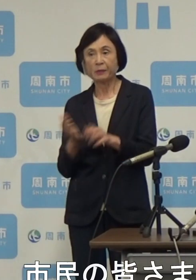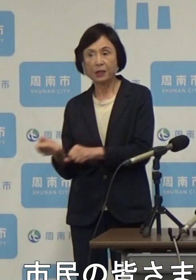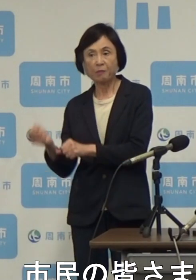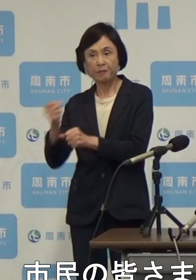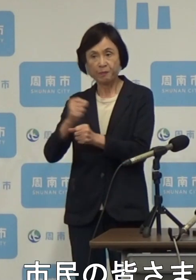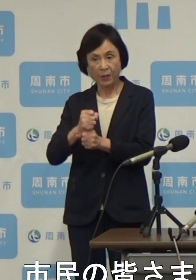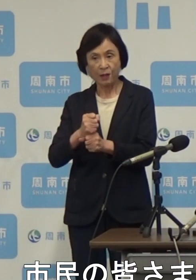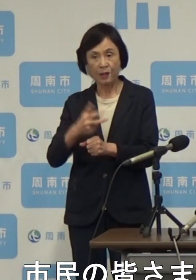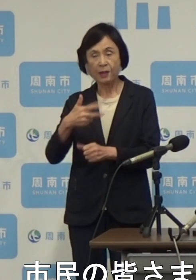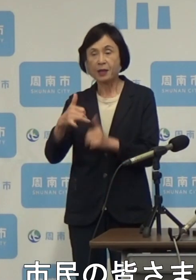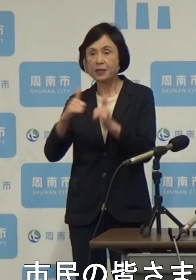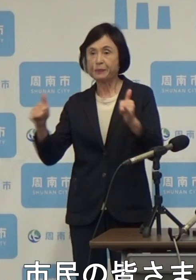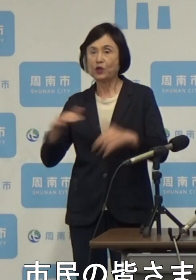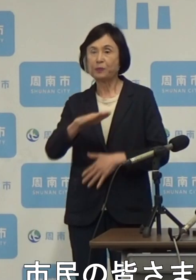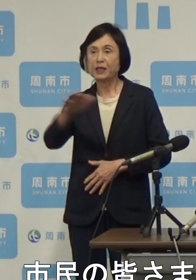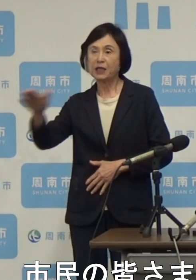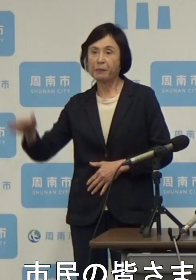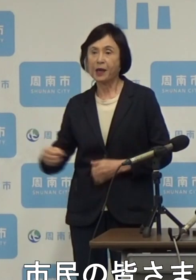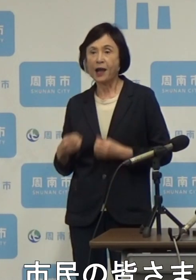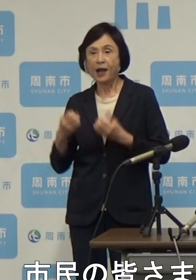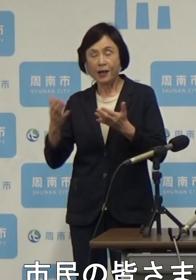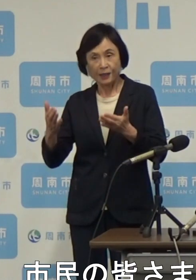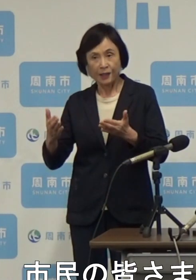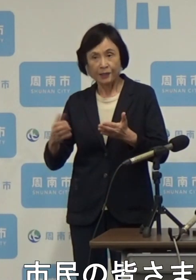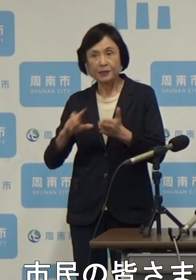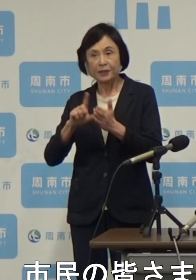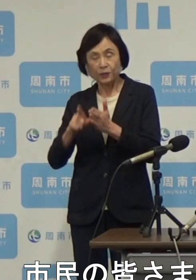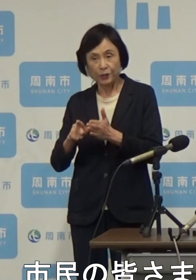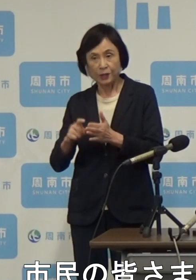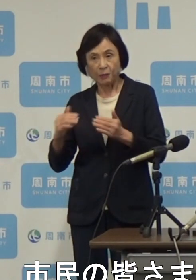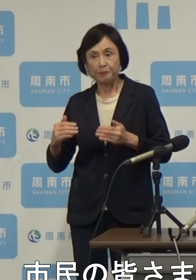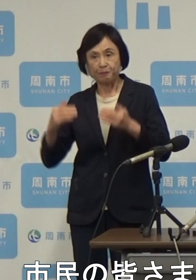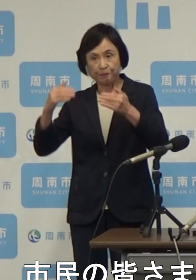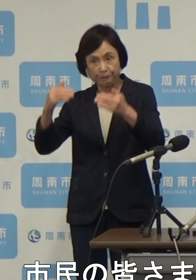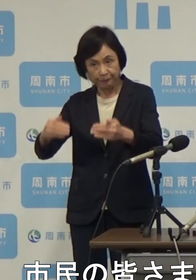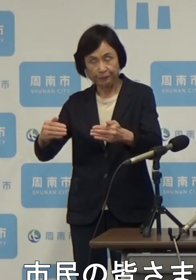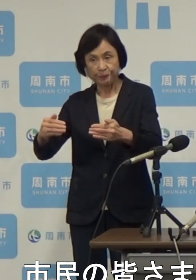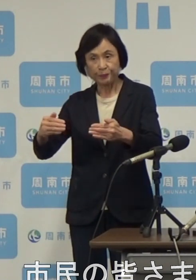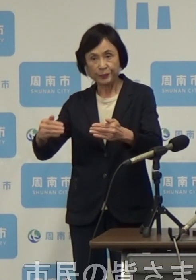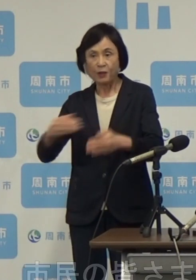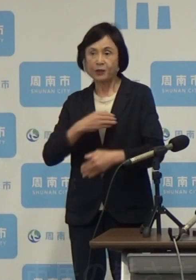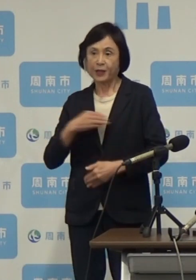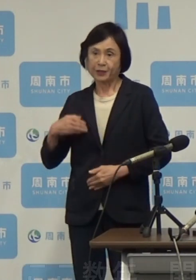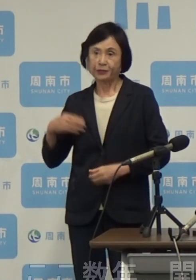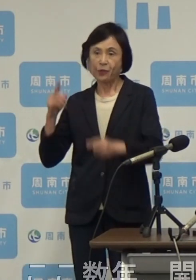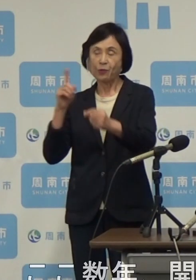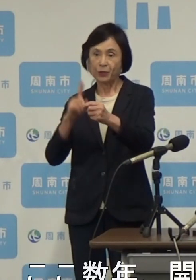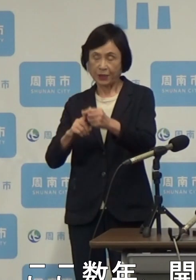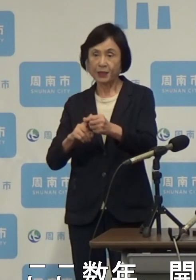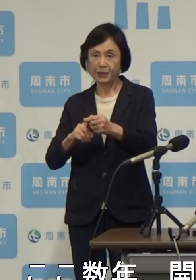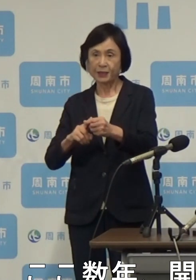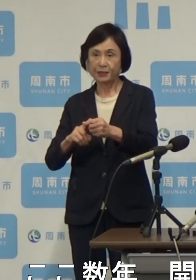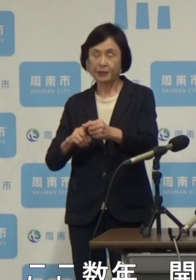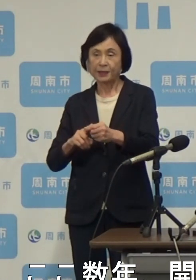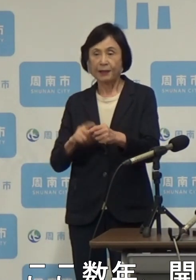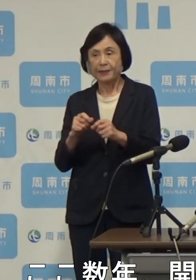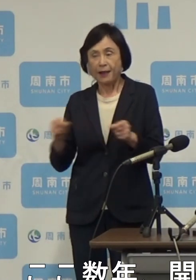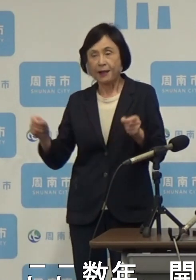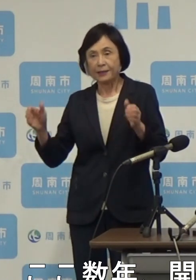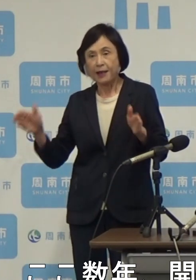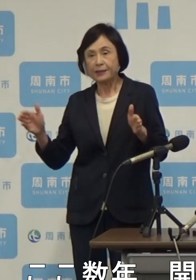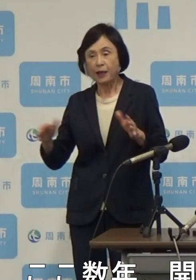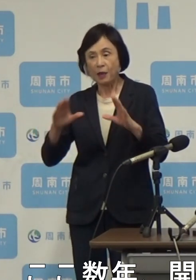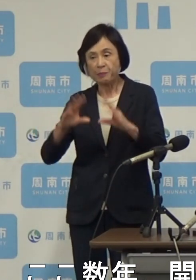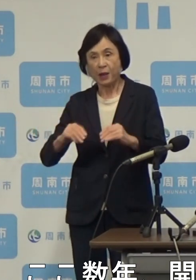市民の皆様が新たな時代に向け大きな一歩を踏み出すことができるよう、ここ数年開